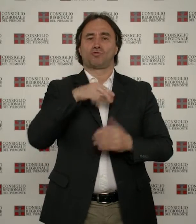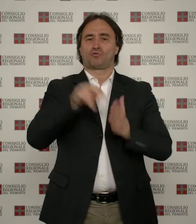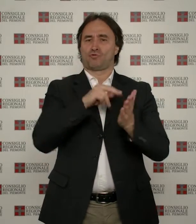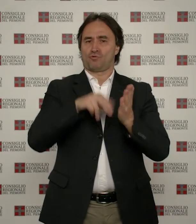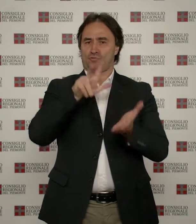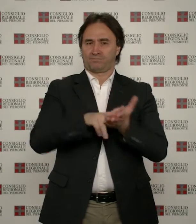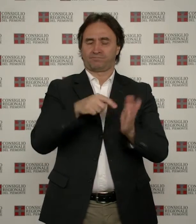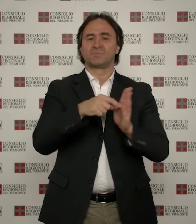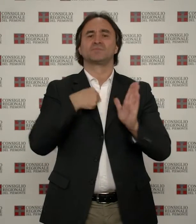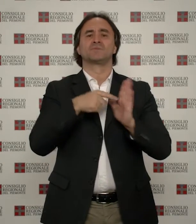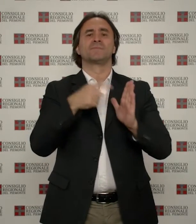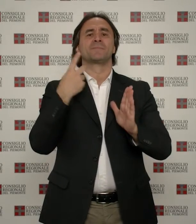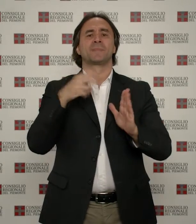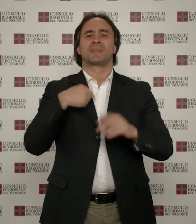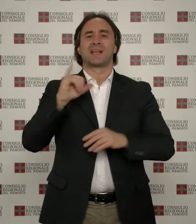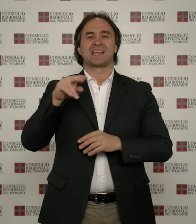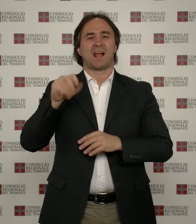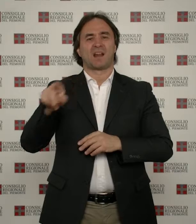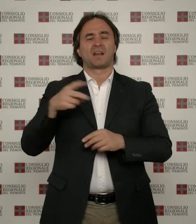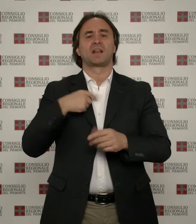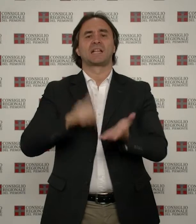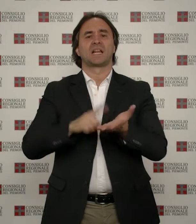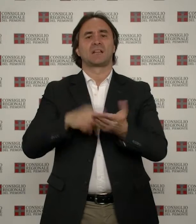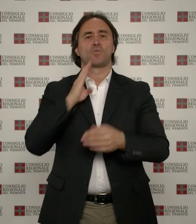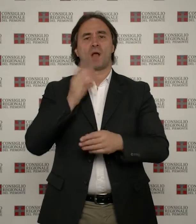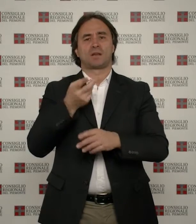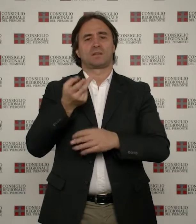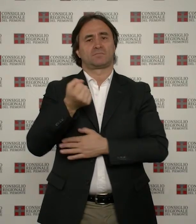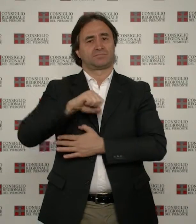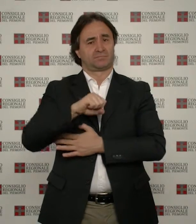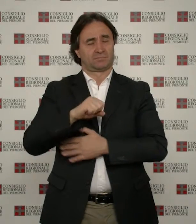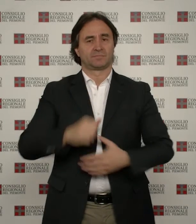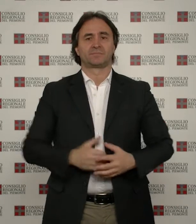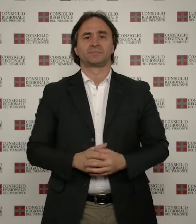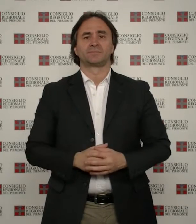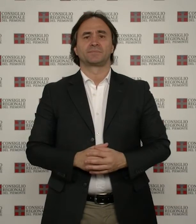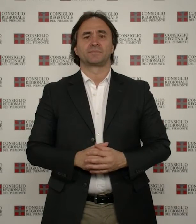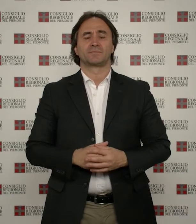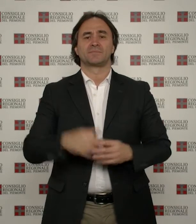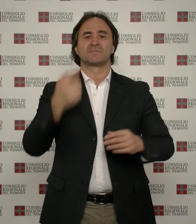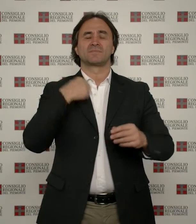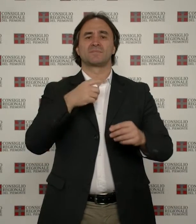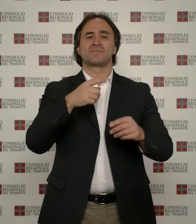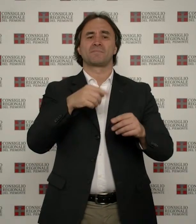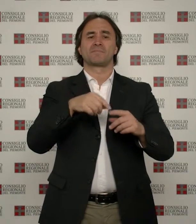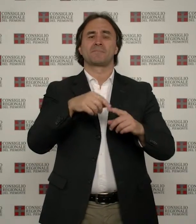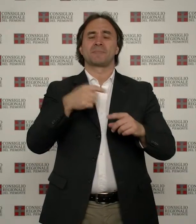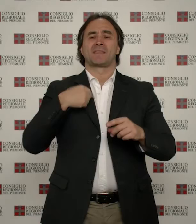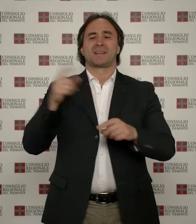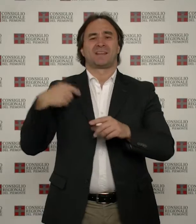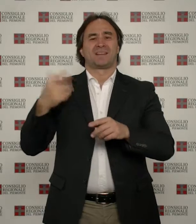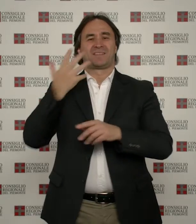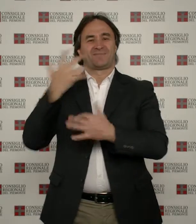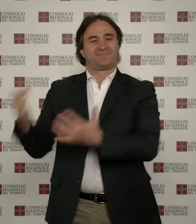sulla violazione dei diritti umani in Iran. In copertina! Al sistema regionale di accoglienza dei richiedenti asilo è